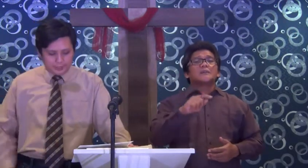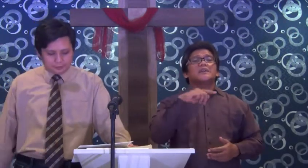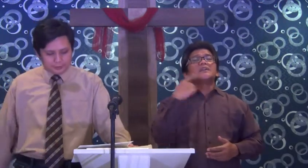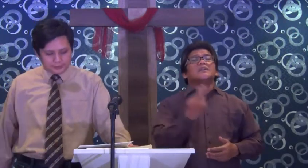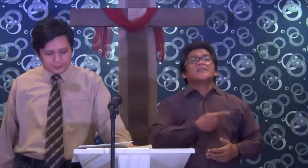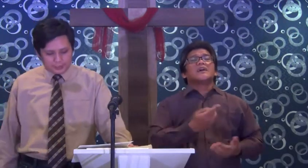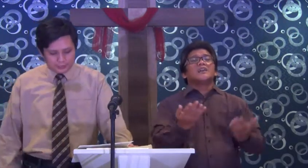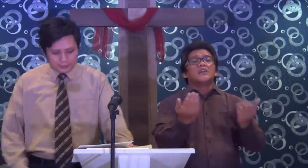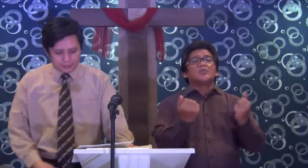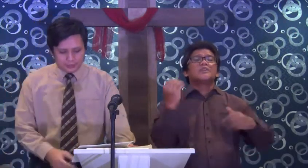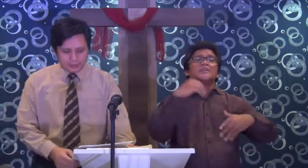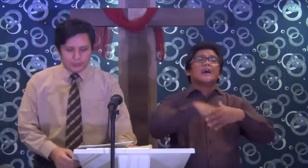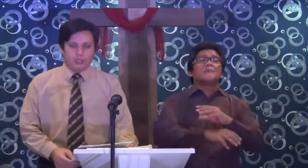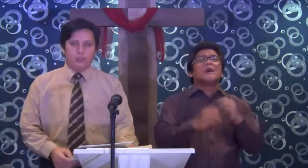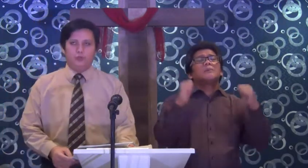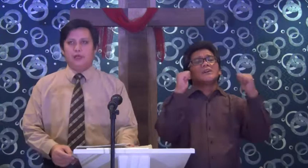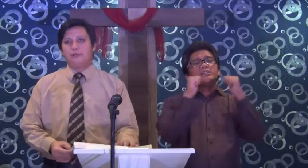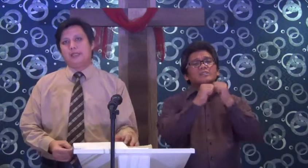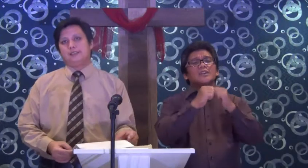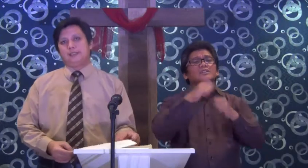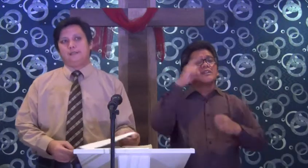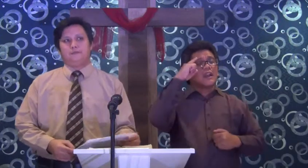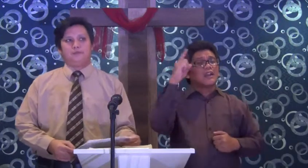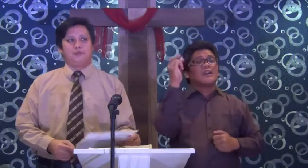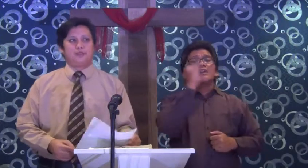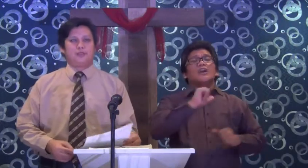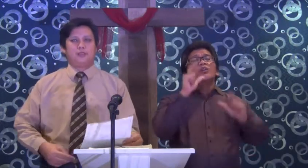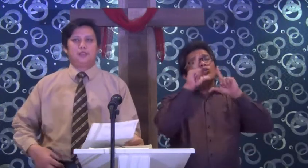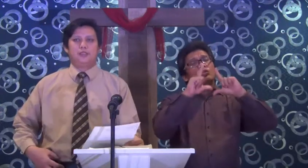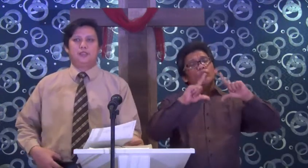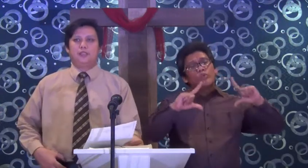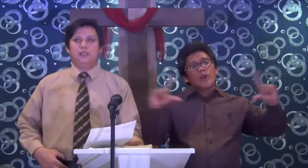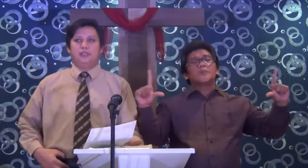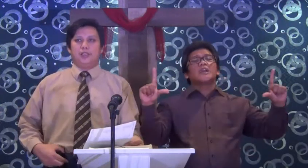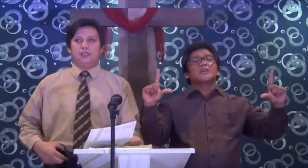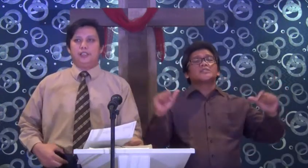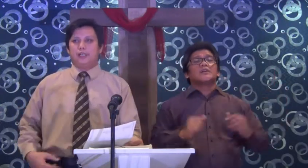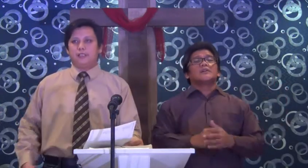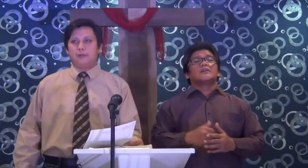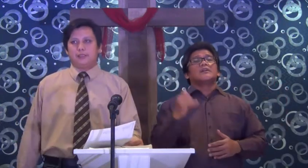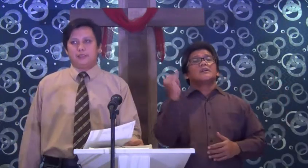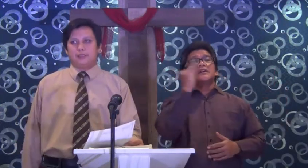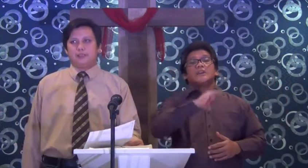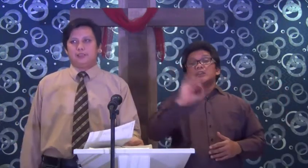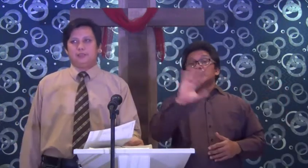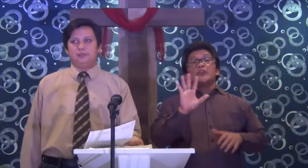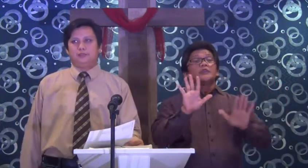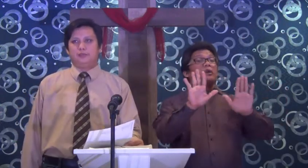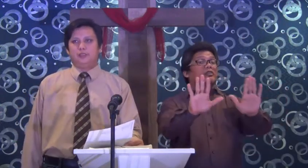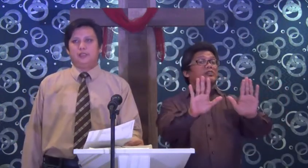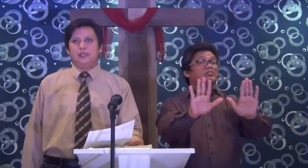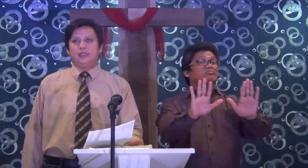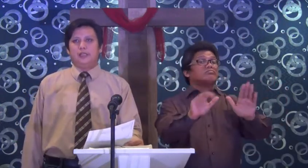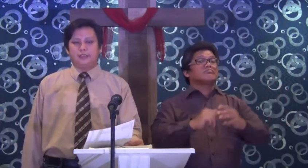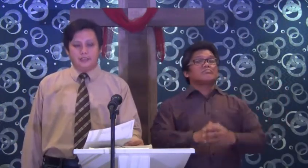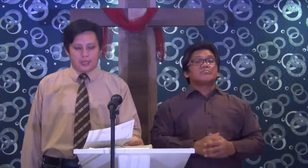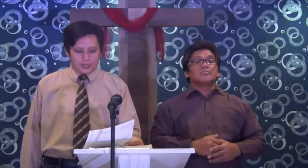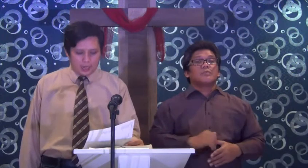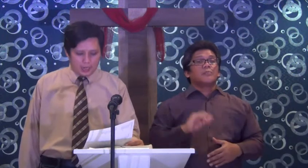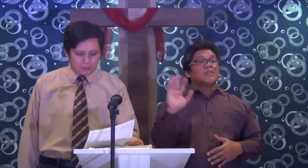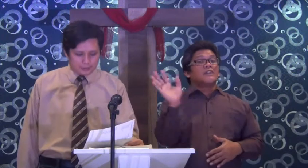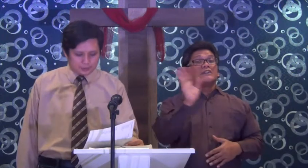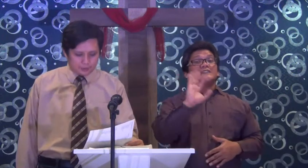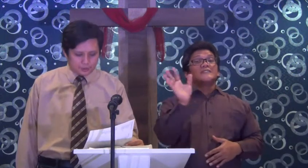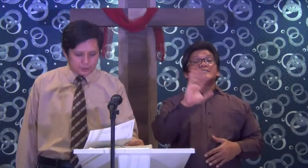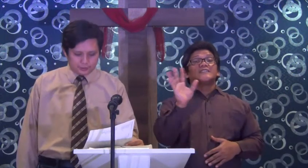di dalam janji Allah yang luar biasa, yang tidak terbatas dan tidak